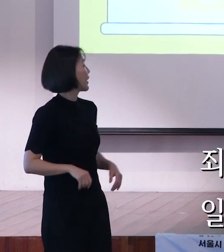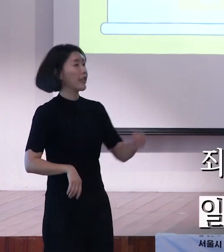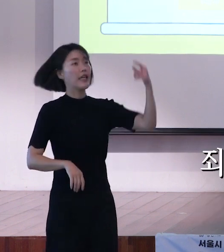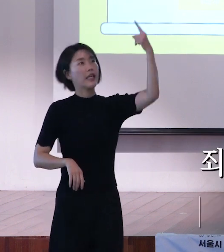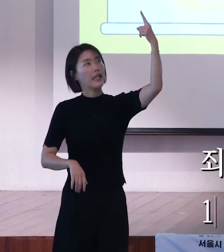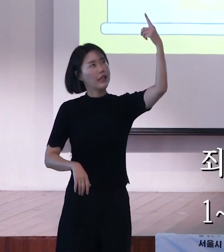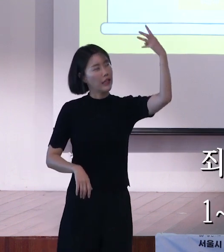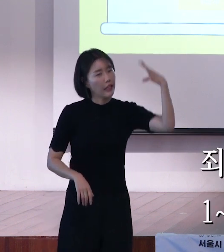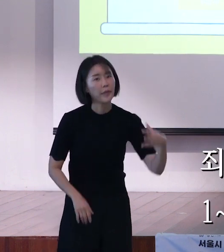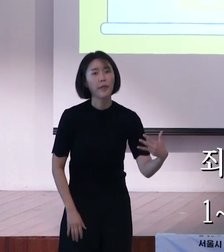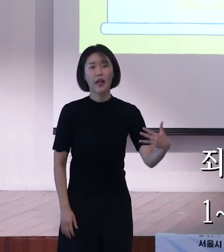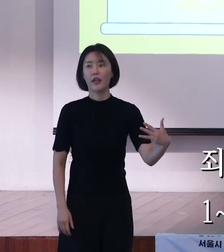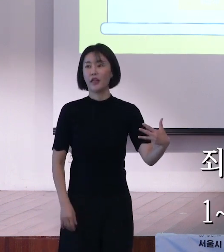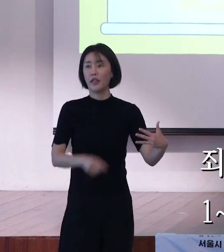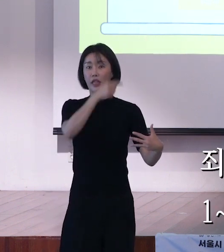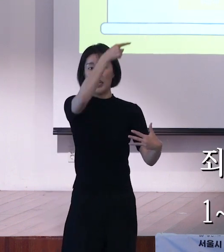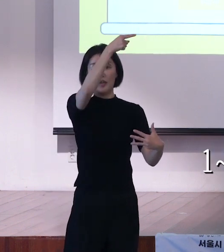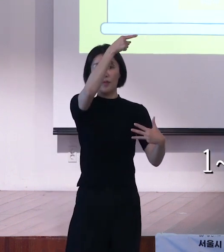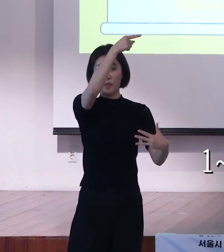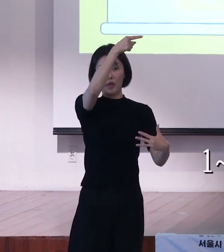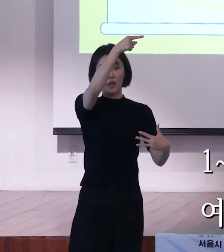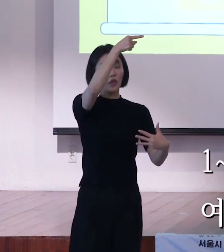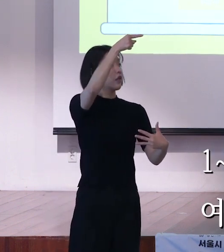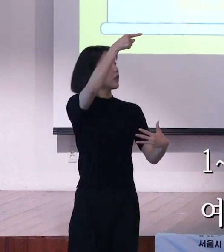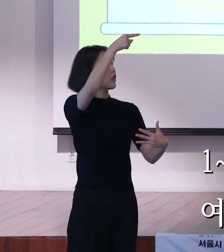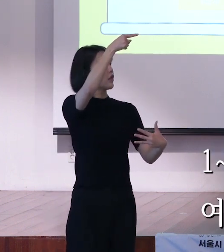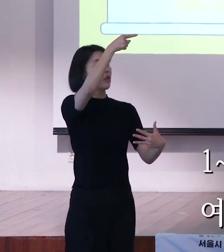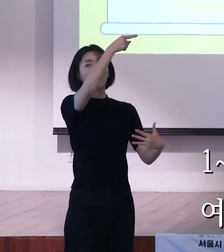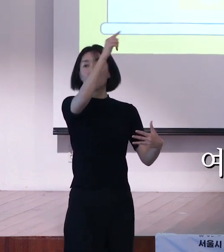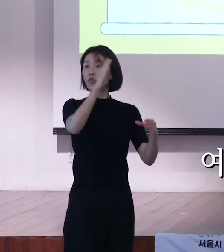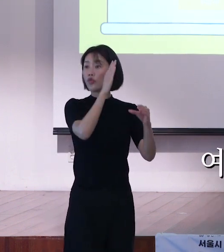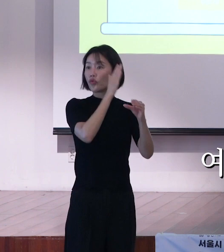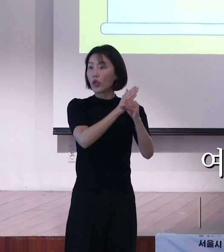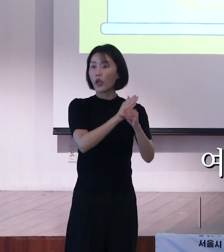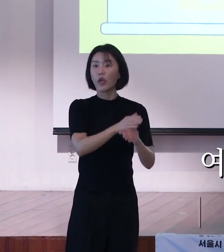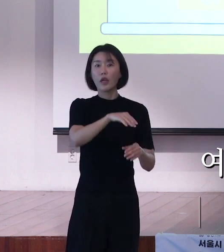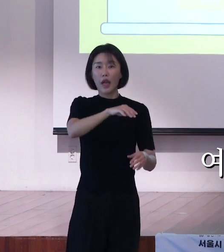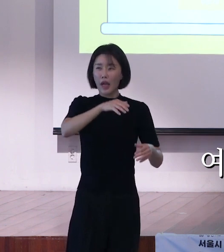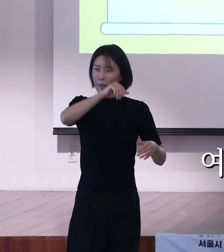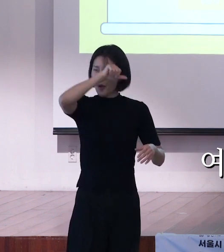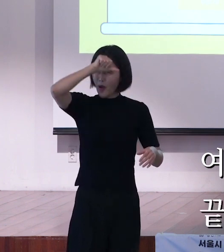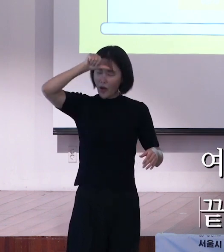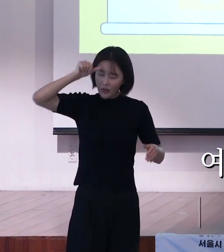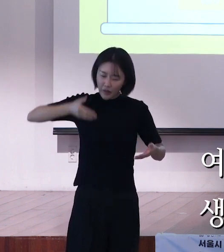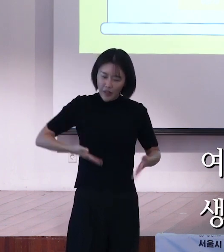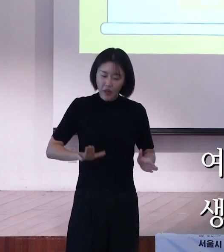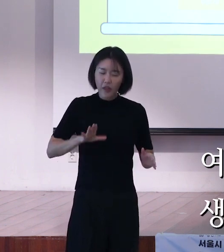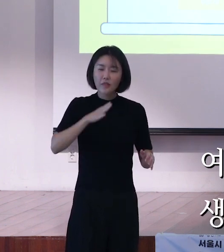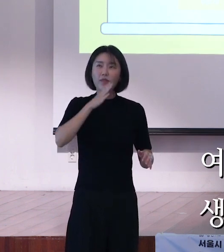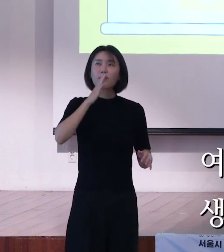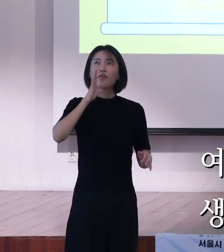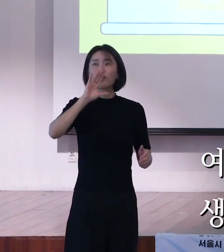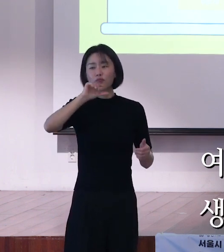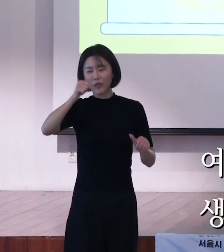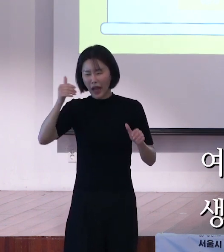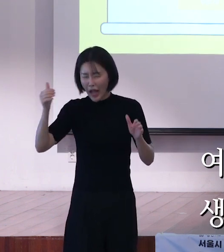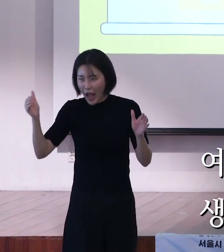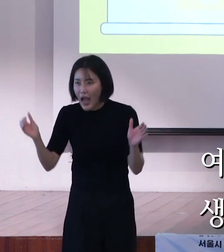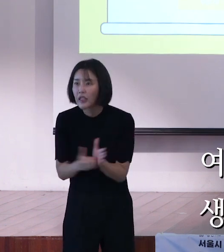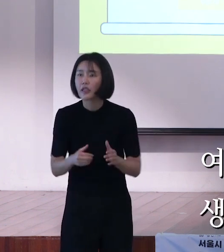1단계부터 8단계가 있습니다. 여기에서 보시면 생애 끝까지 이제 마지막 노년기까지 다